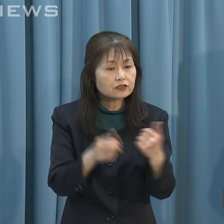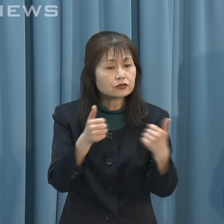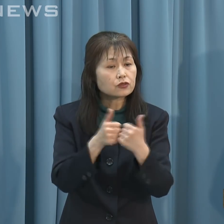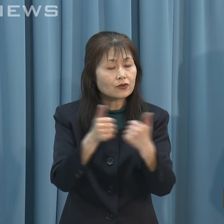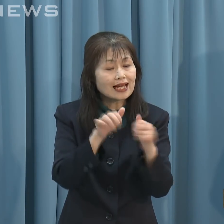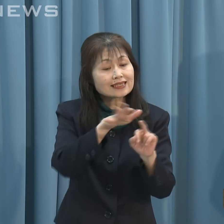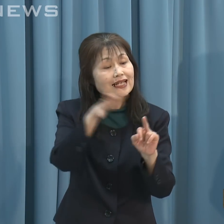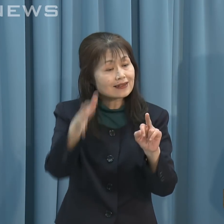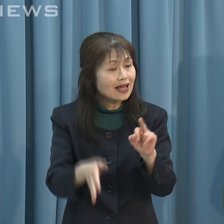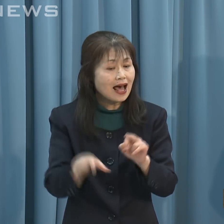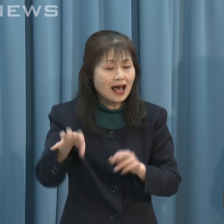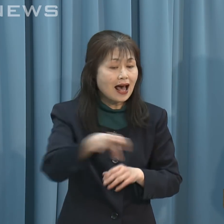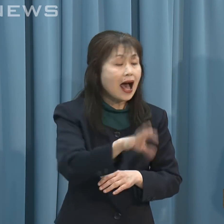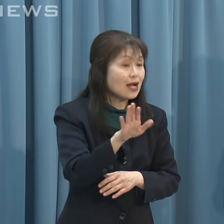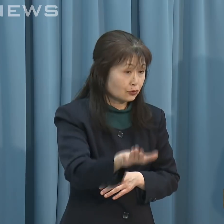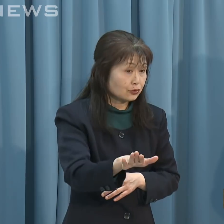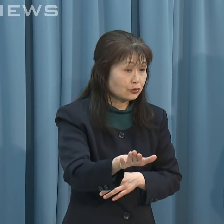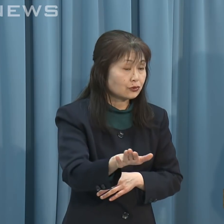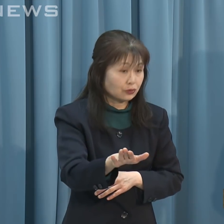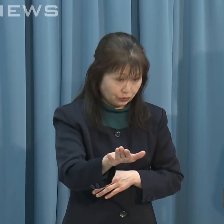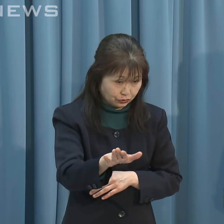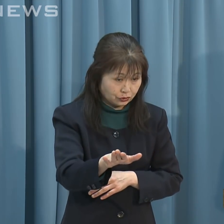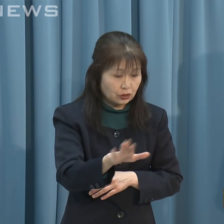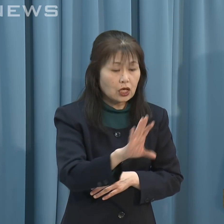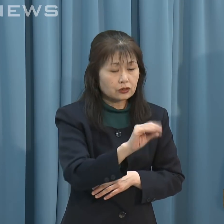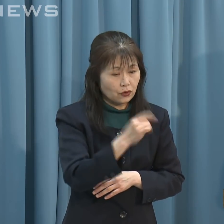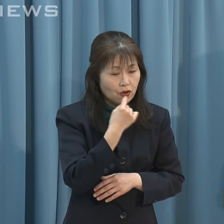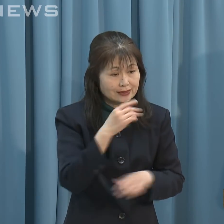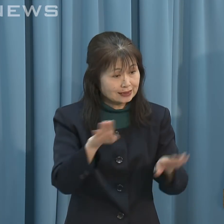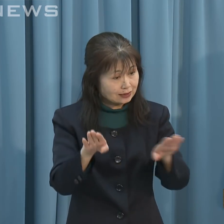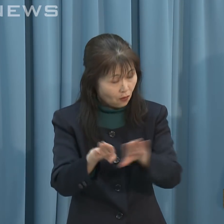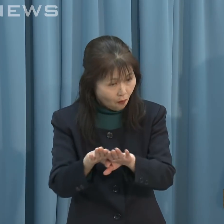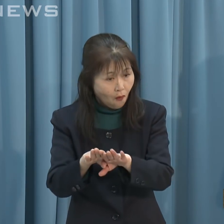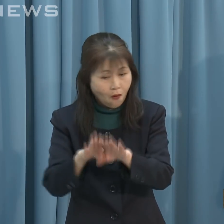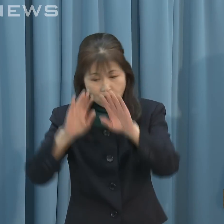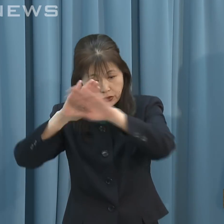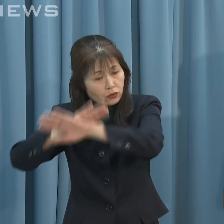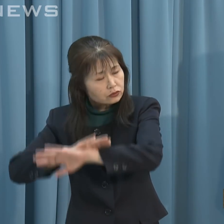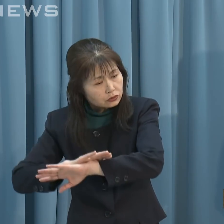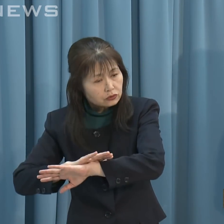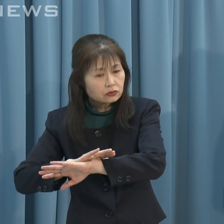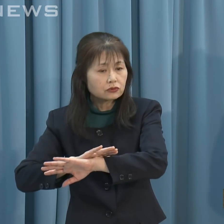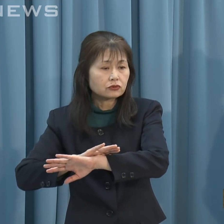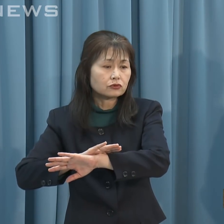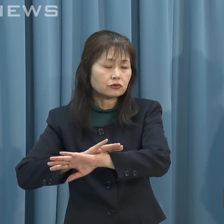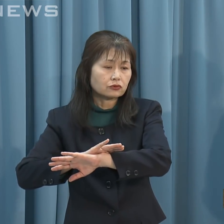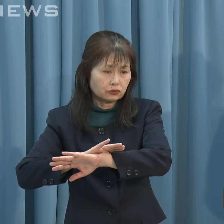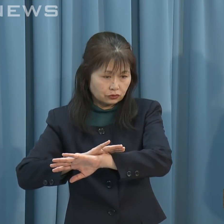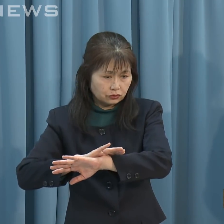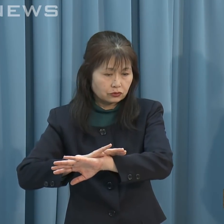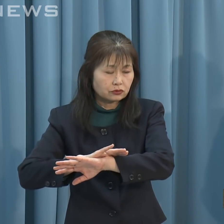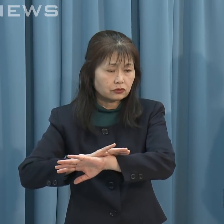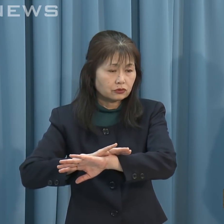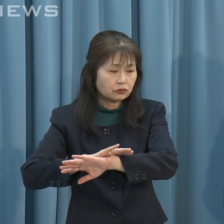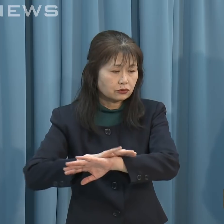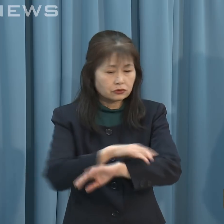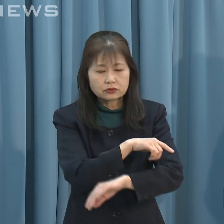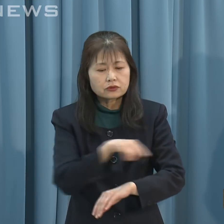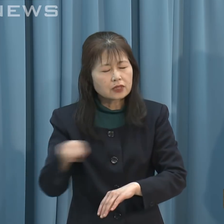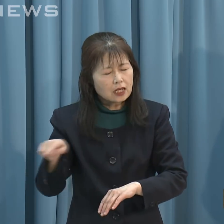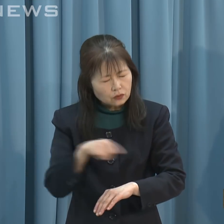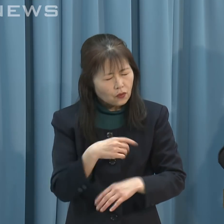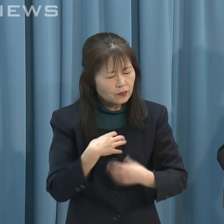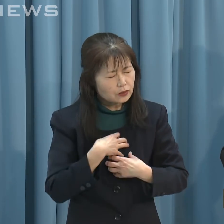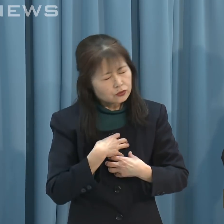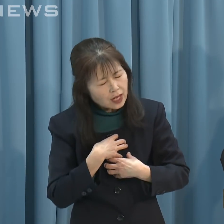りますけれども、土日とかね、夜間とかね、そういう意味で皆さんのご不安と